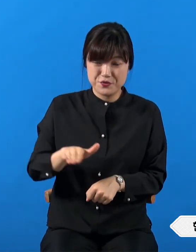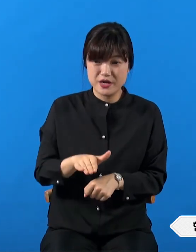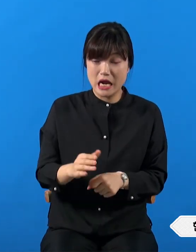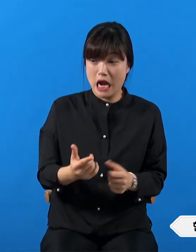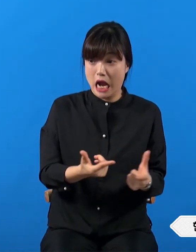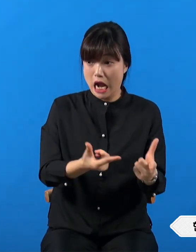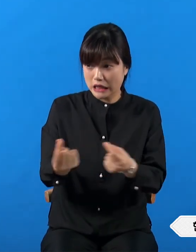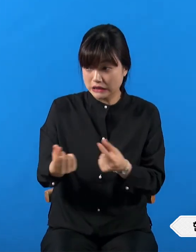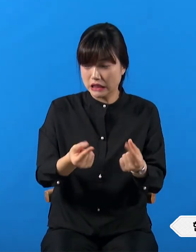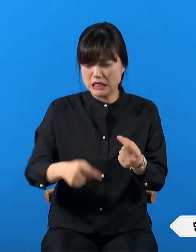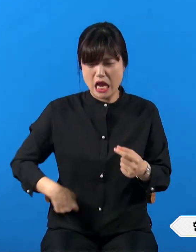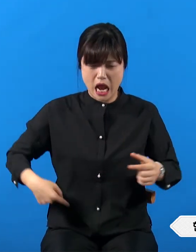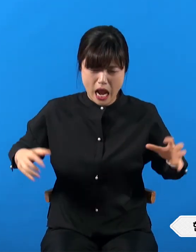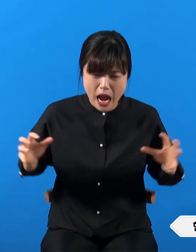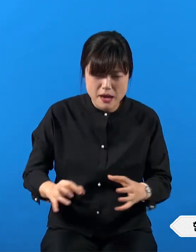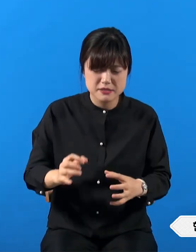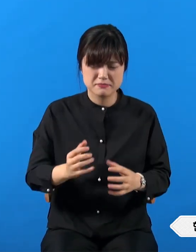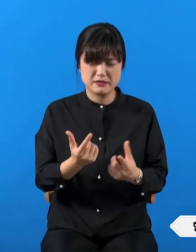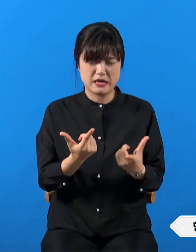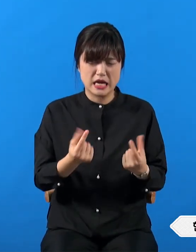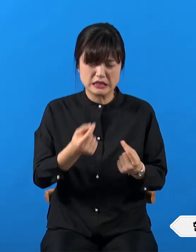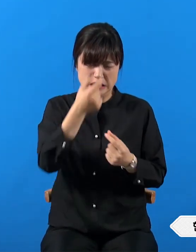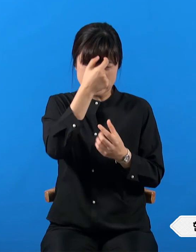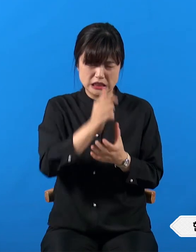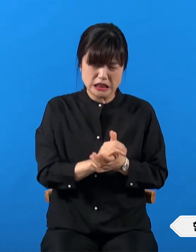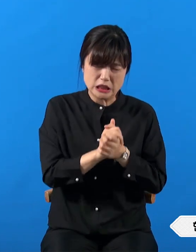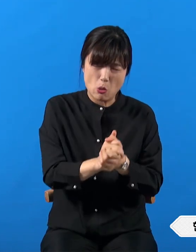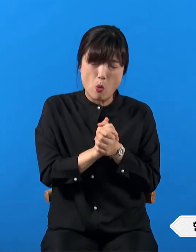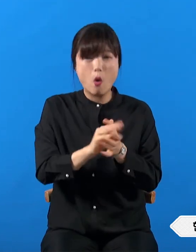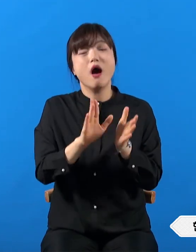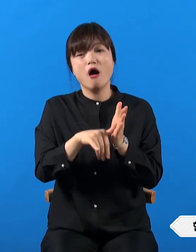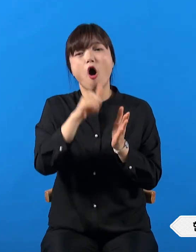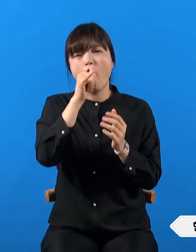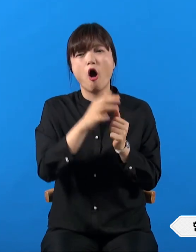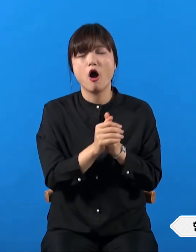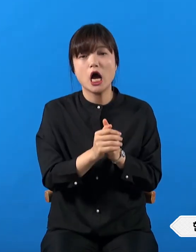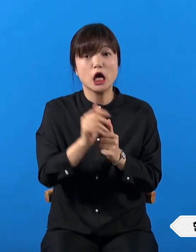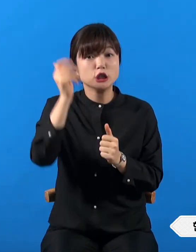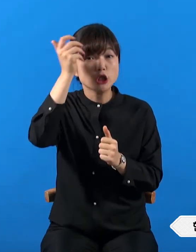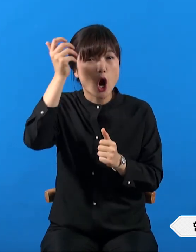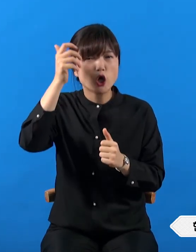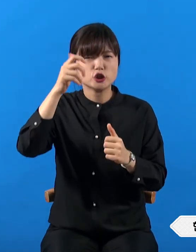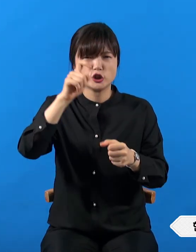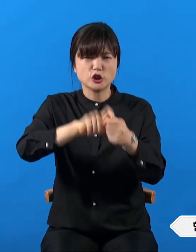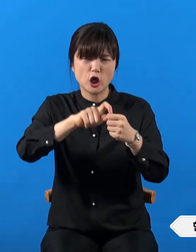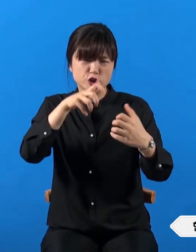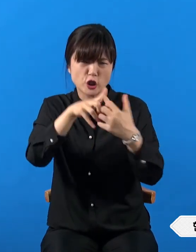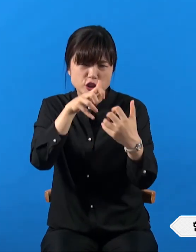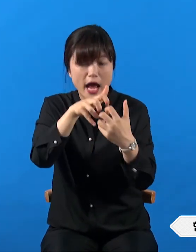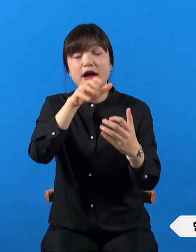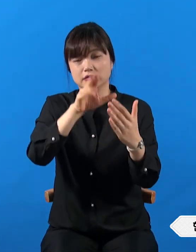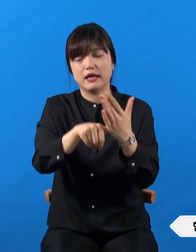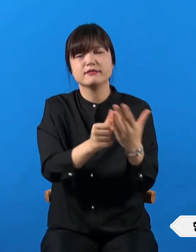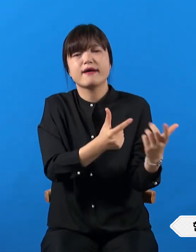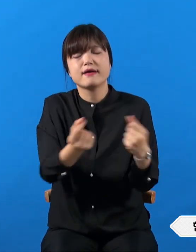우리가 다 함께 합심해서 통성으로 기도할 때도 있습니다. 영적인 전쟁을 치를